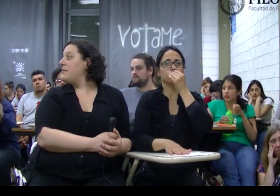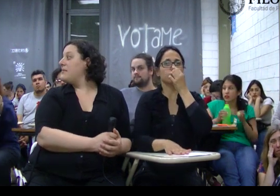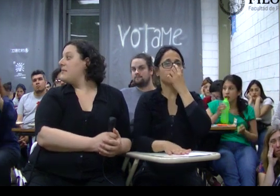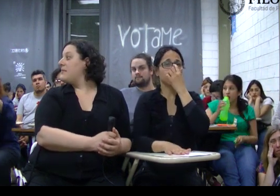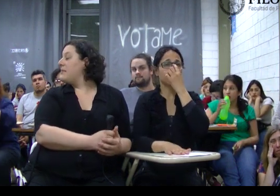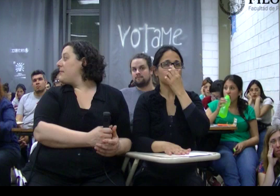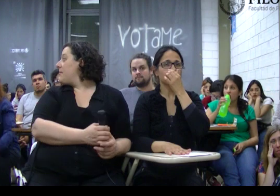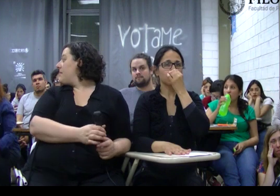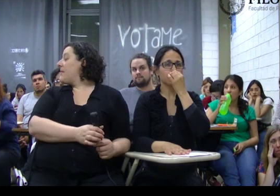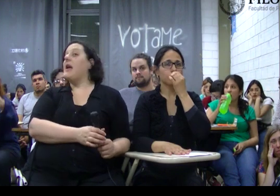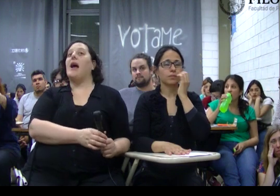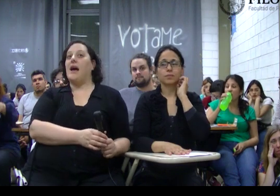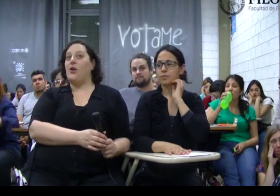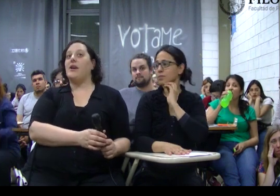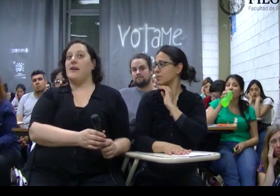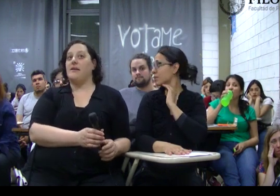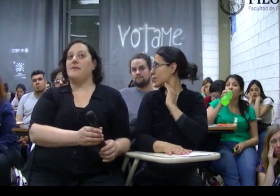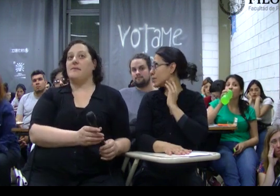Ah, no sé,